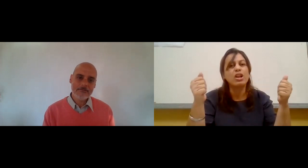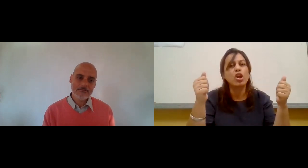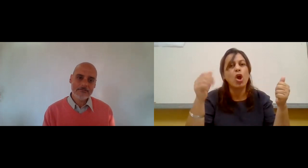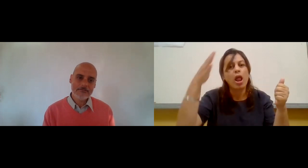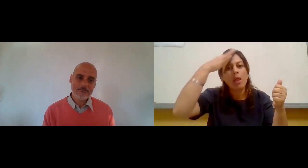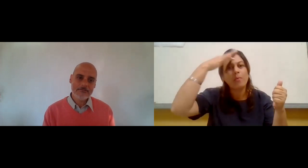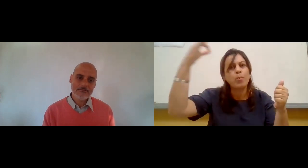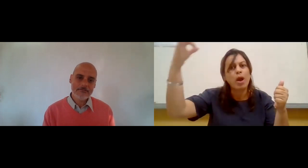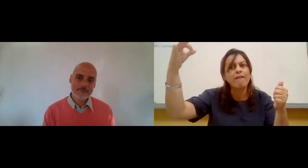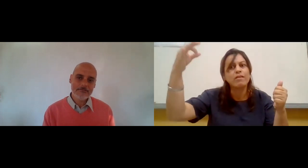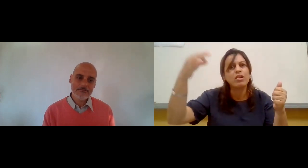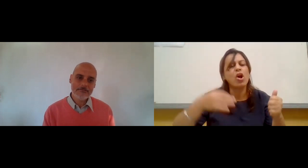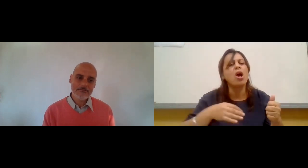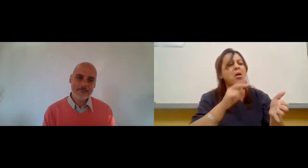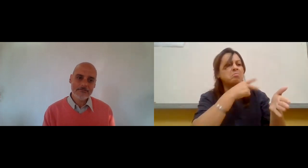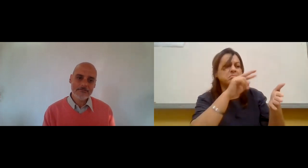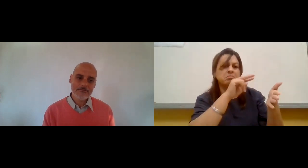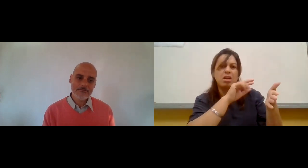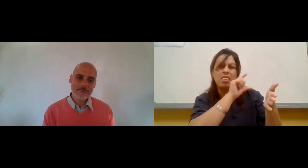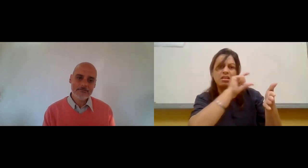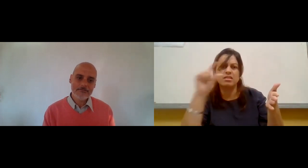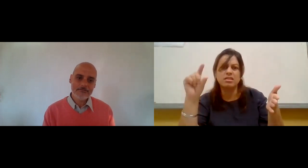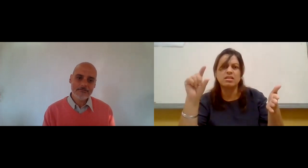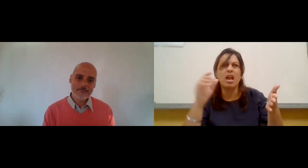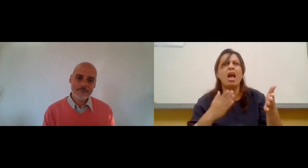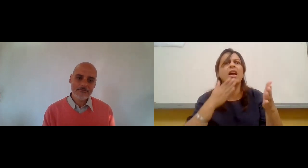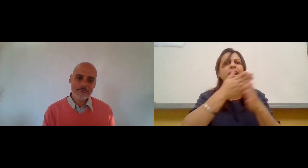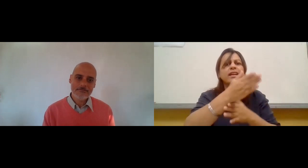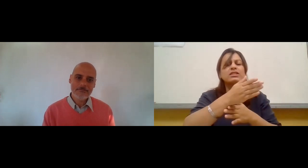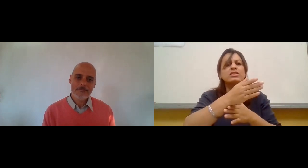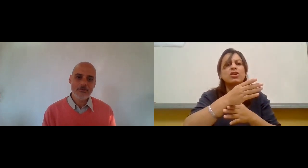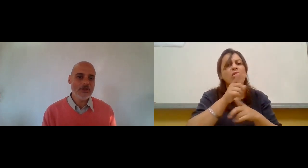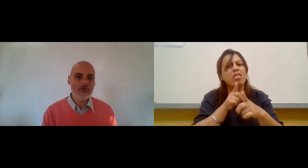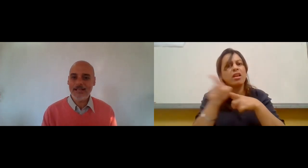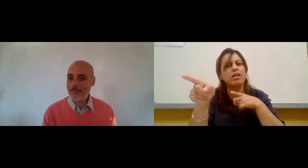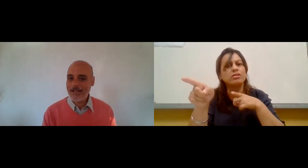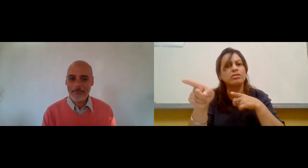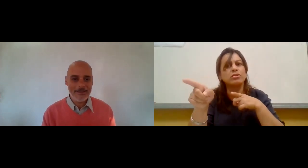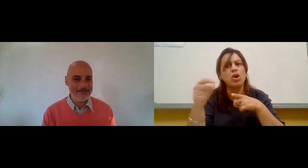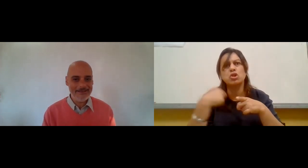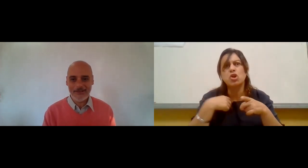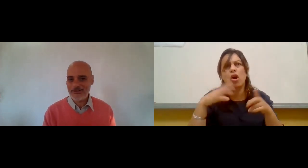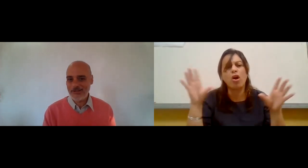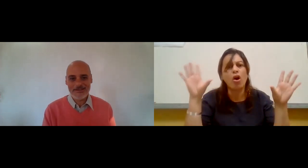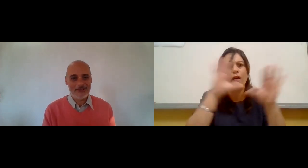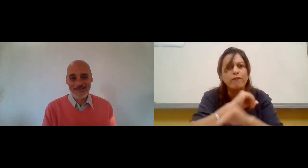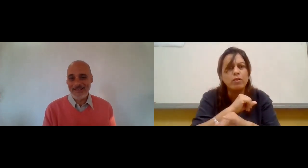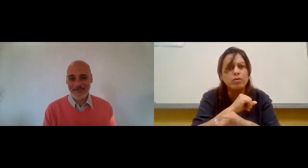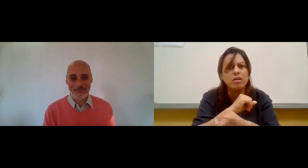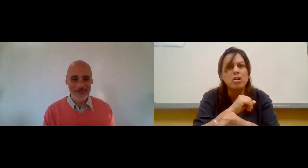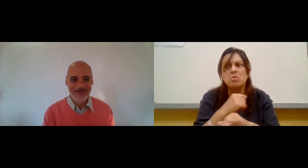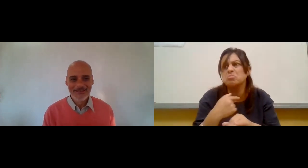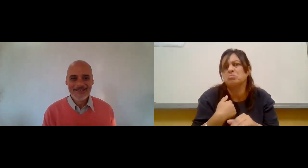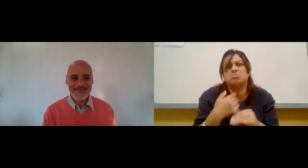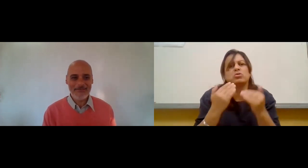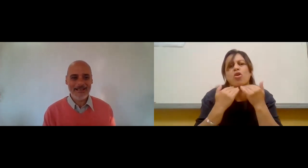se refería? Porque prestó confusión. Digo, yo personalmente lo tomé confuso a eso. No tengo ni la más pálida idea, no sé de dónde sacó el Diario del